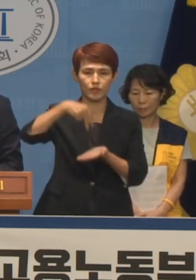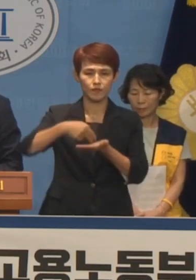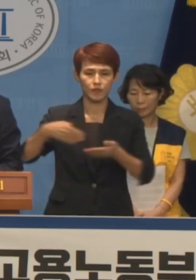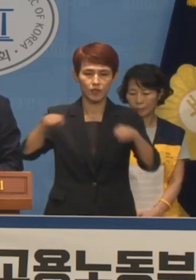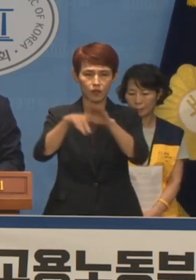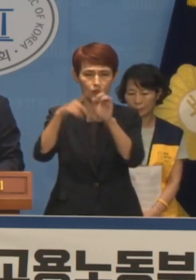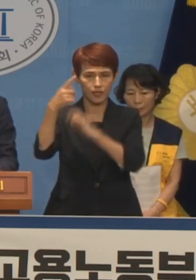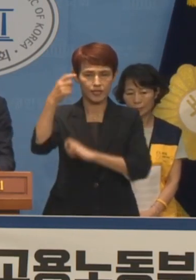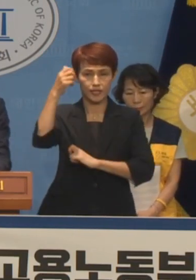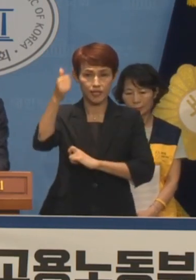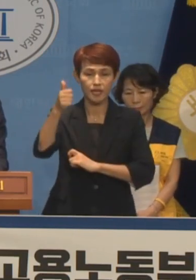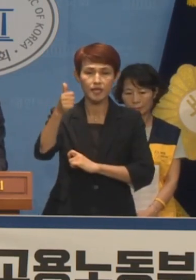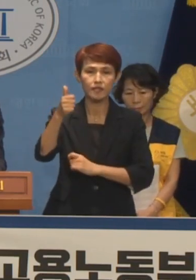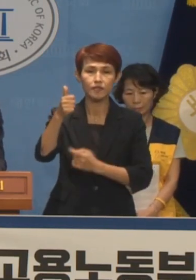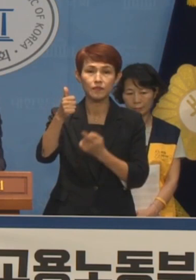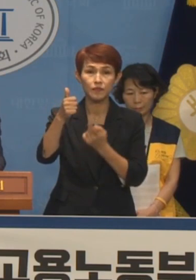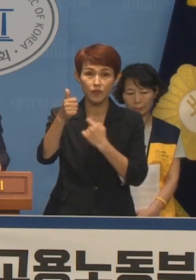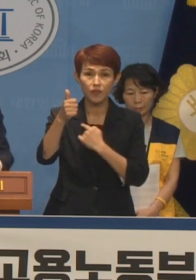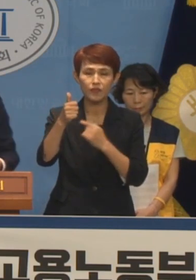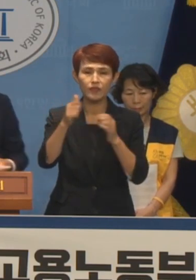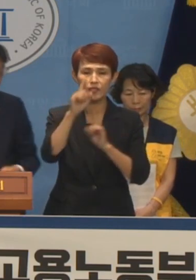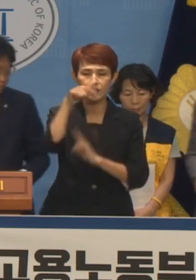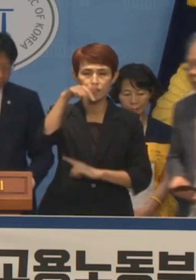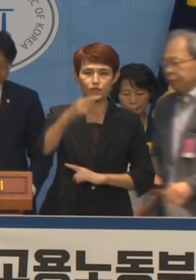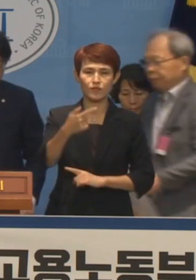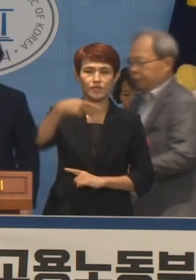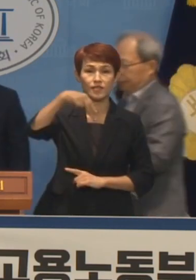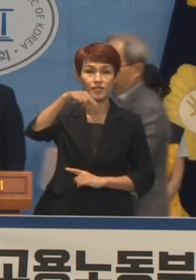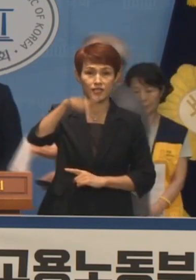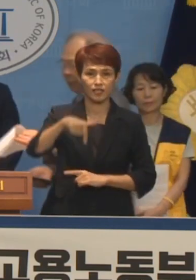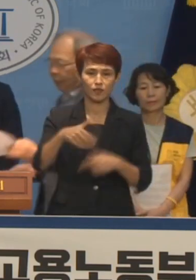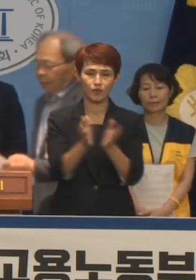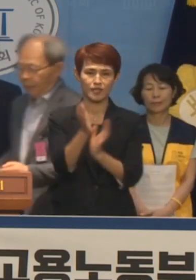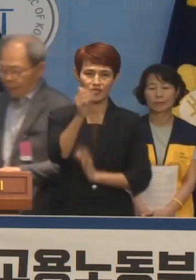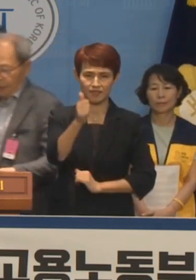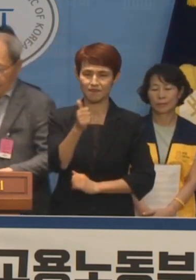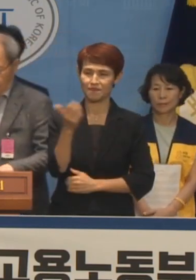독립기념관장이신 이준식 관장님 모시고 발언 듣겠습니다.